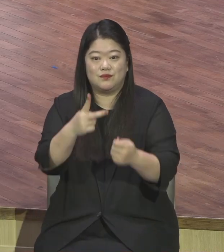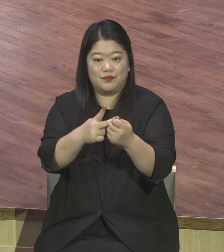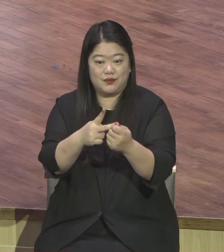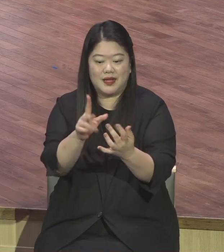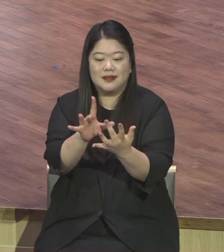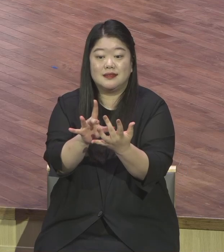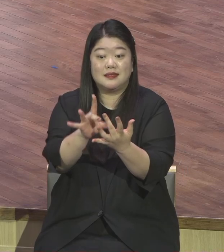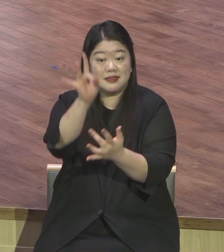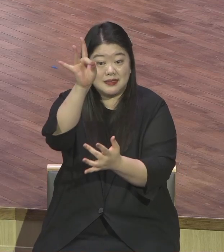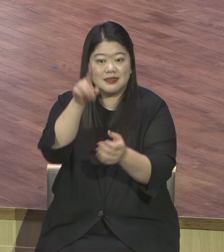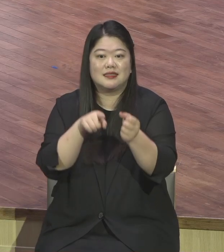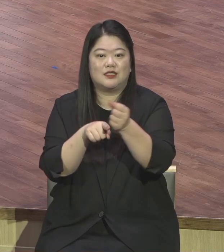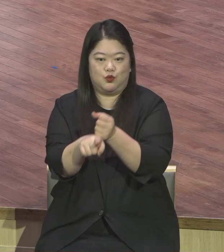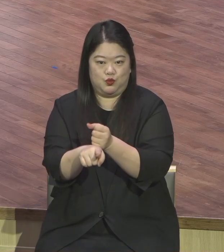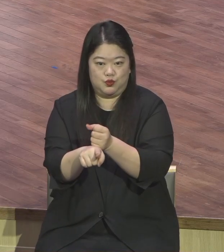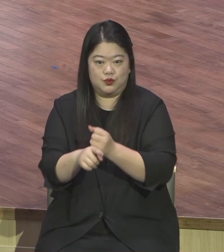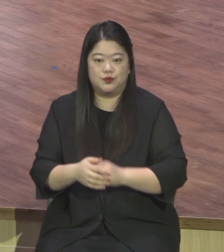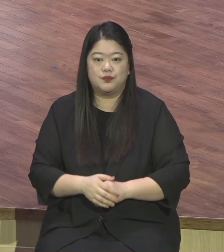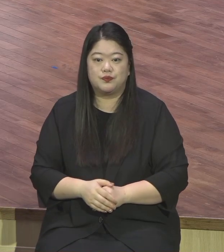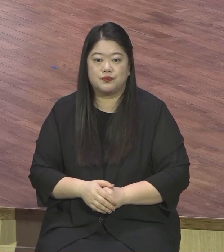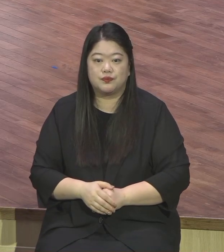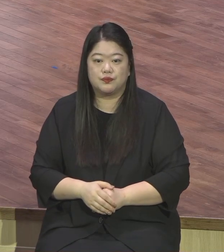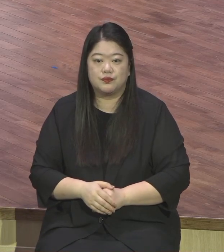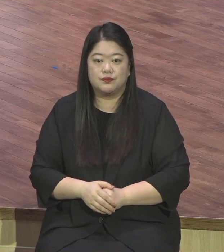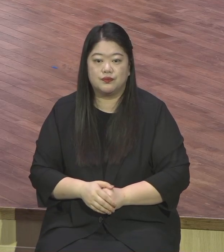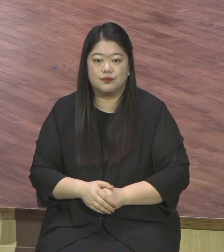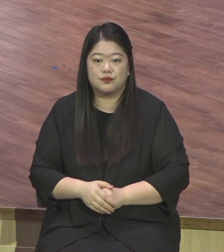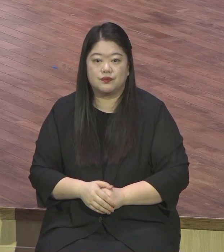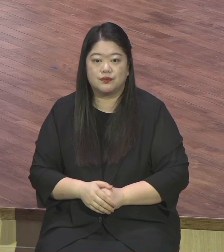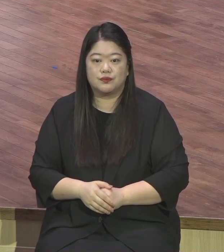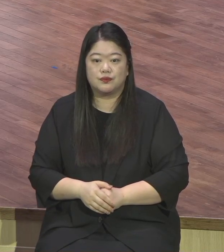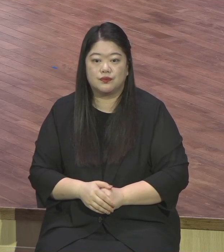16절입니다. 그의